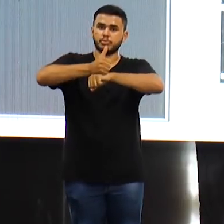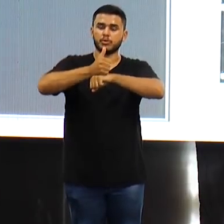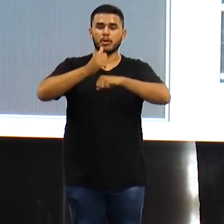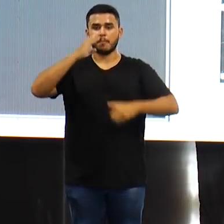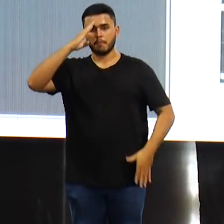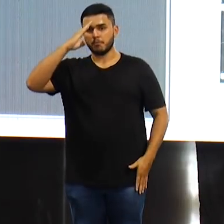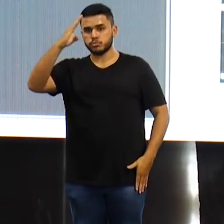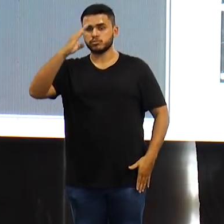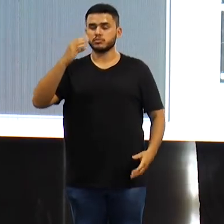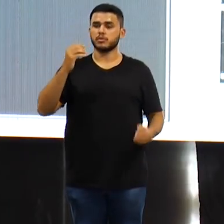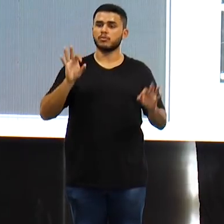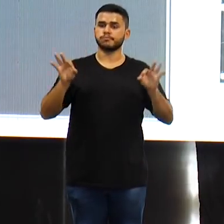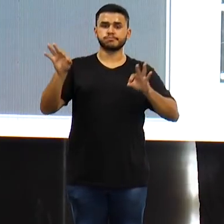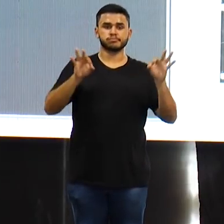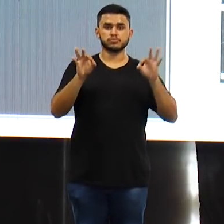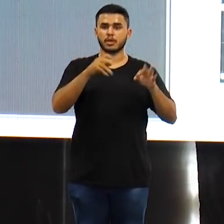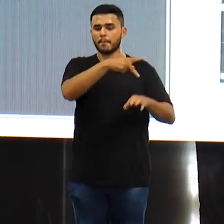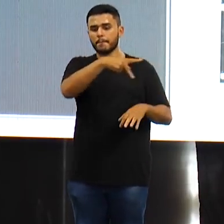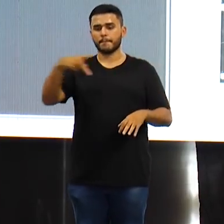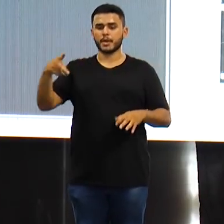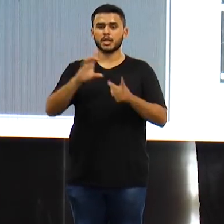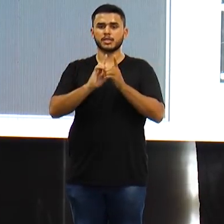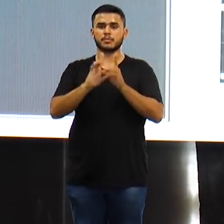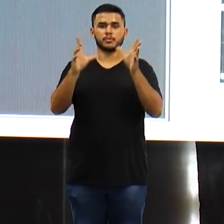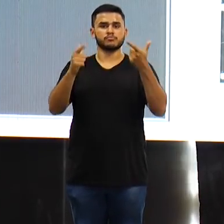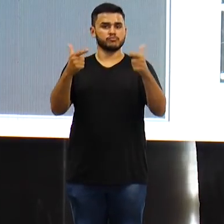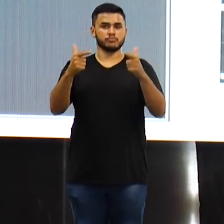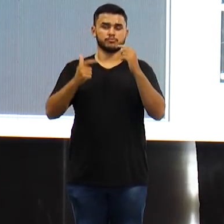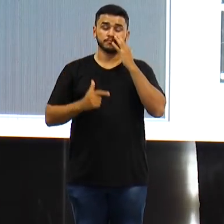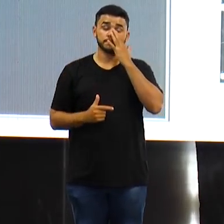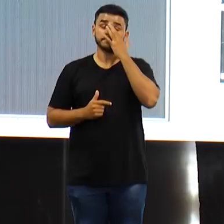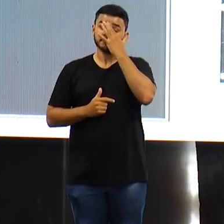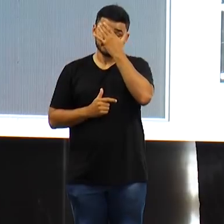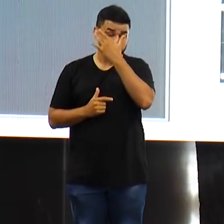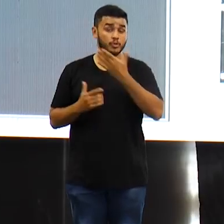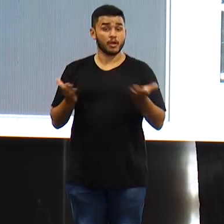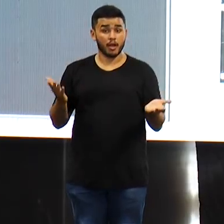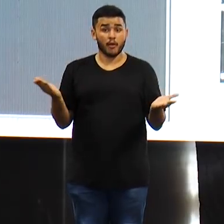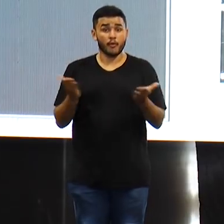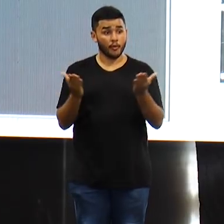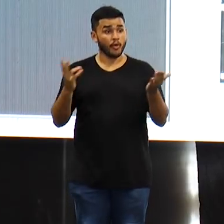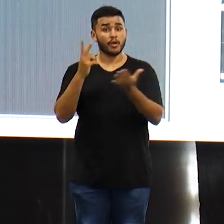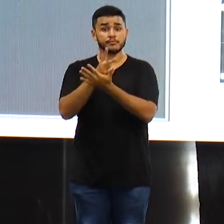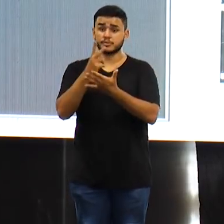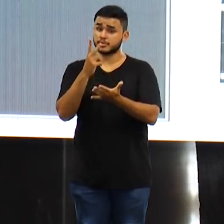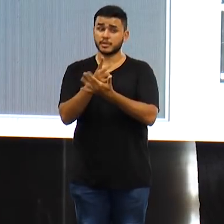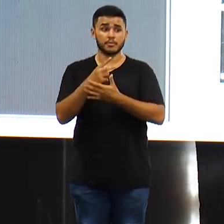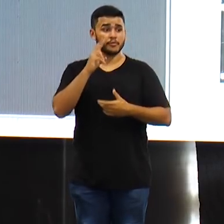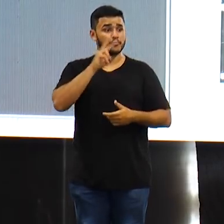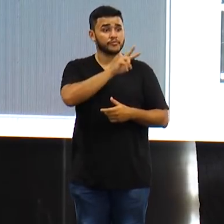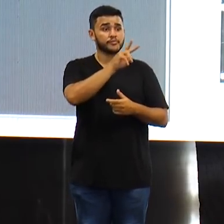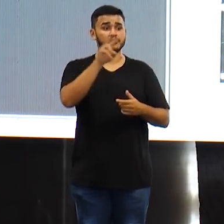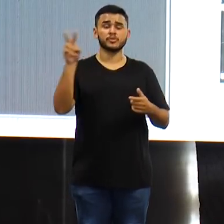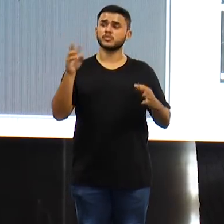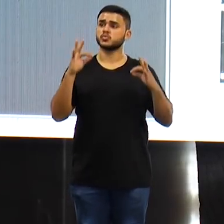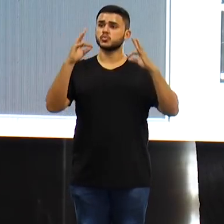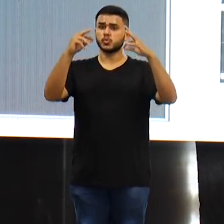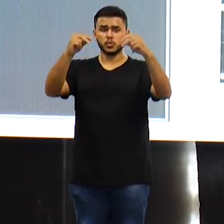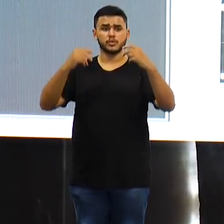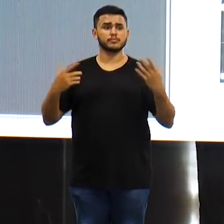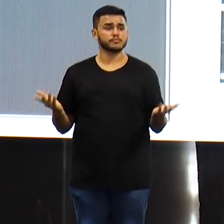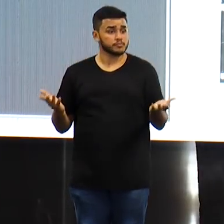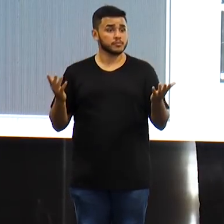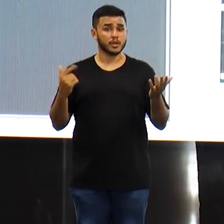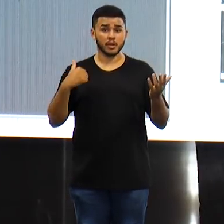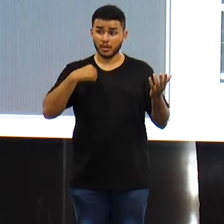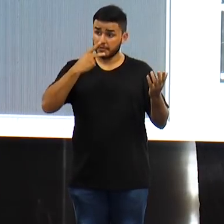está sendo cada vez mais aquecido no Brasil, diante das declarações que nós estamos a assistir.